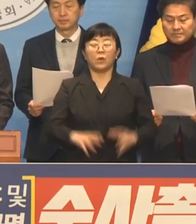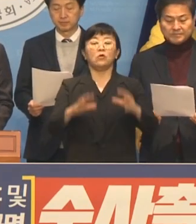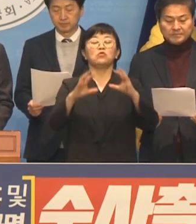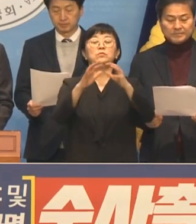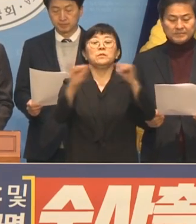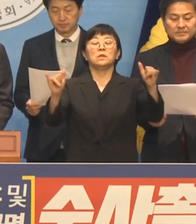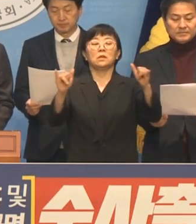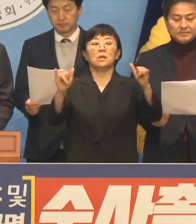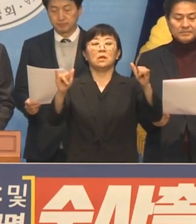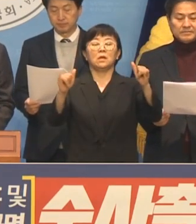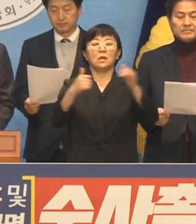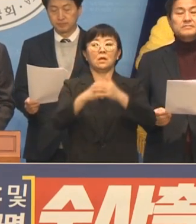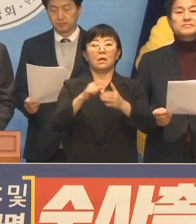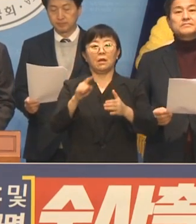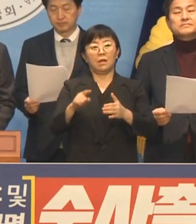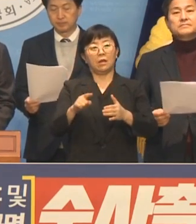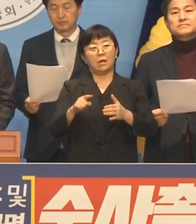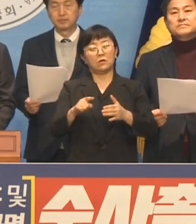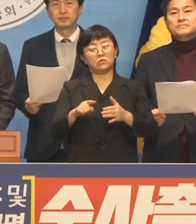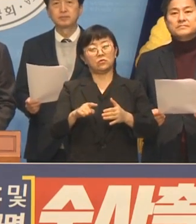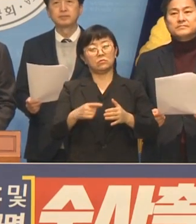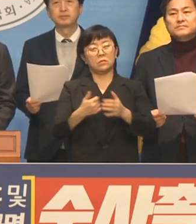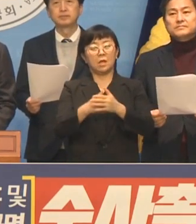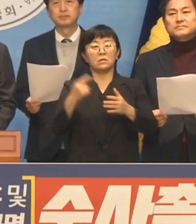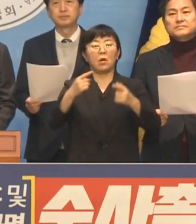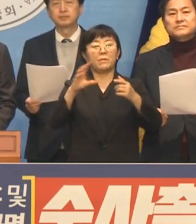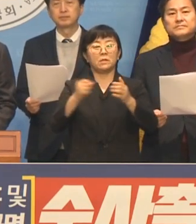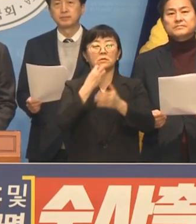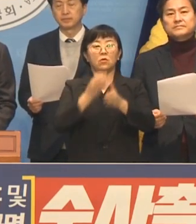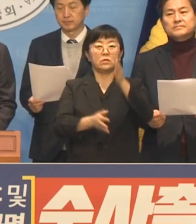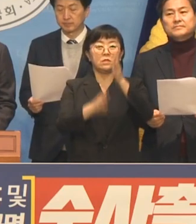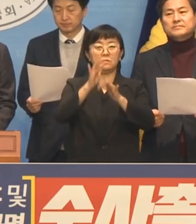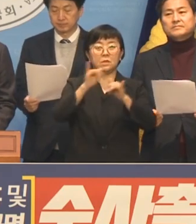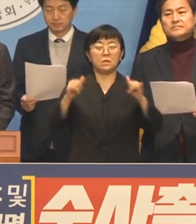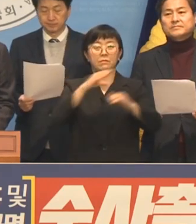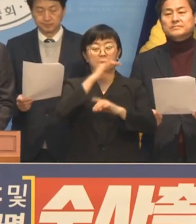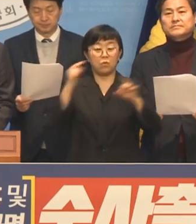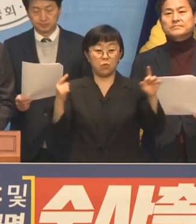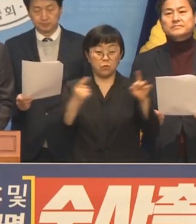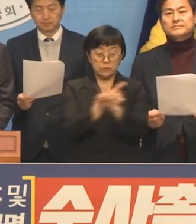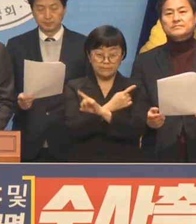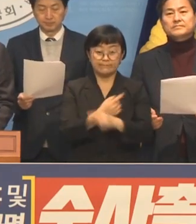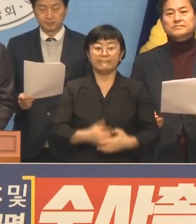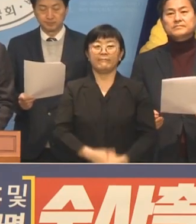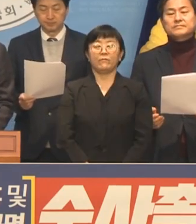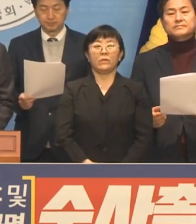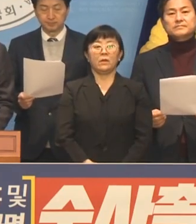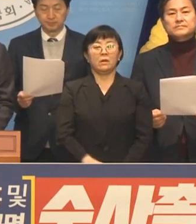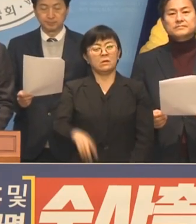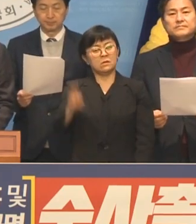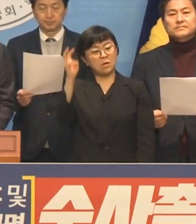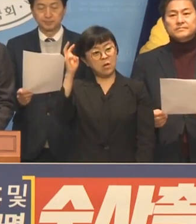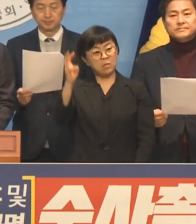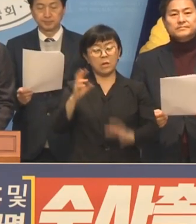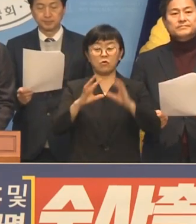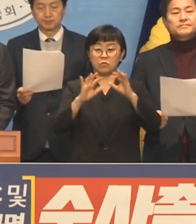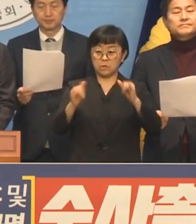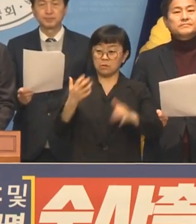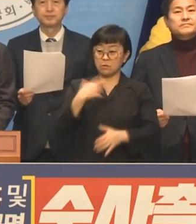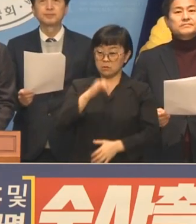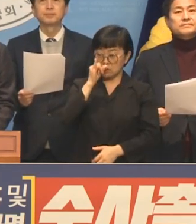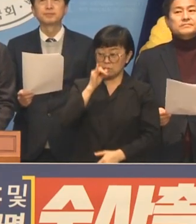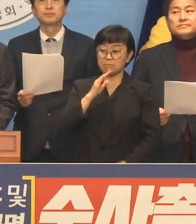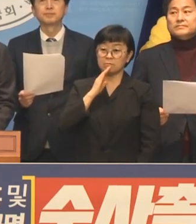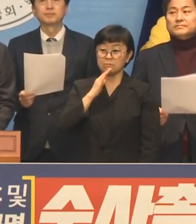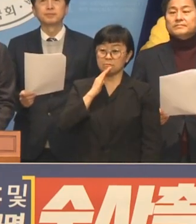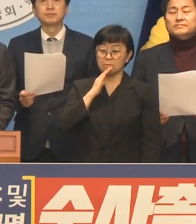국민에게 박절한 윤정부, 천만 서울 시민이 바로잡겠습니다. 설마하는 국민적 우려에도